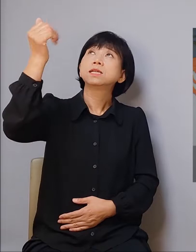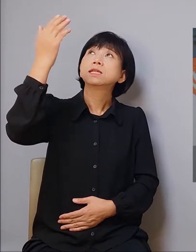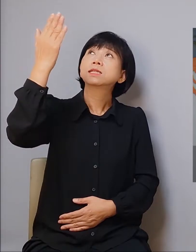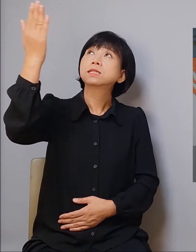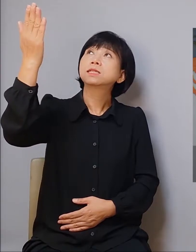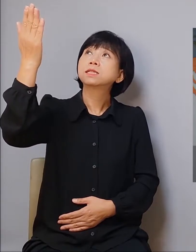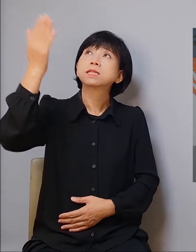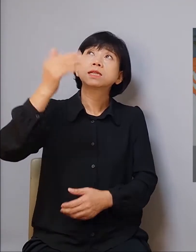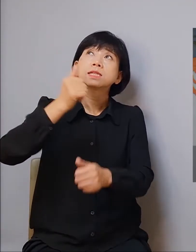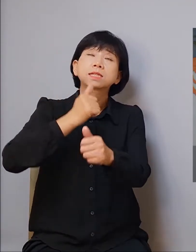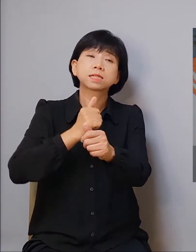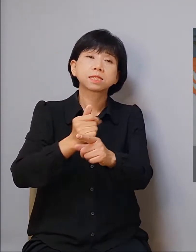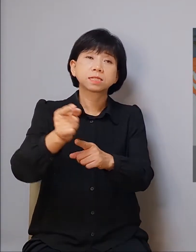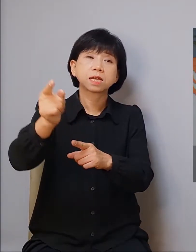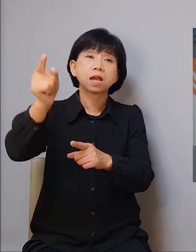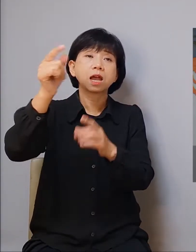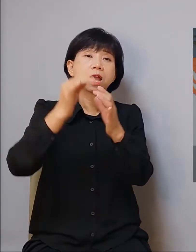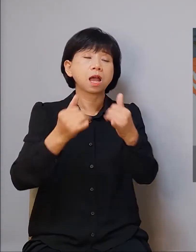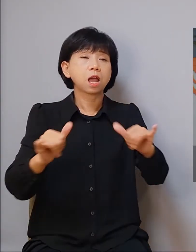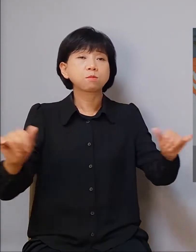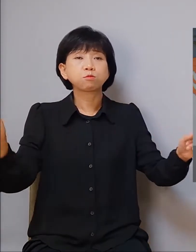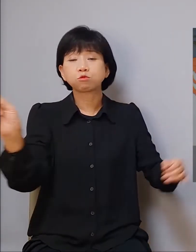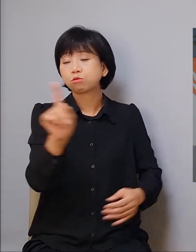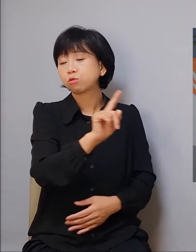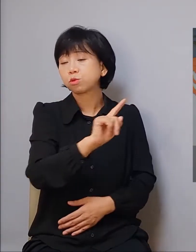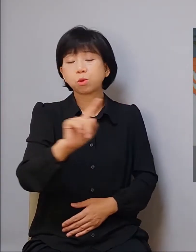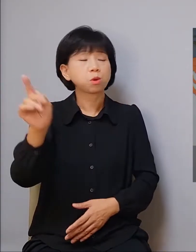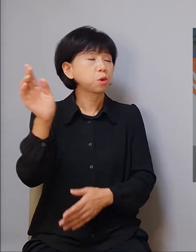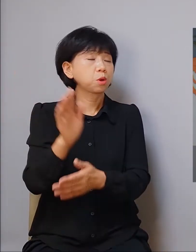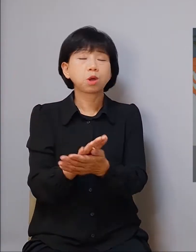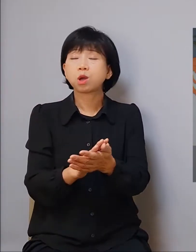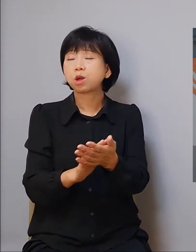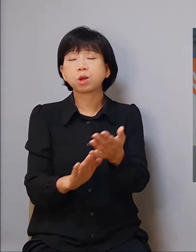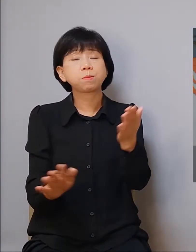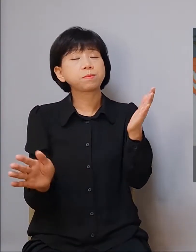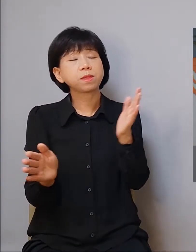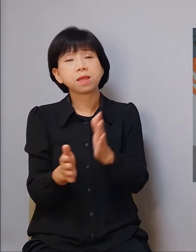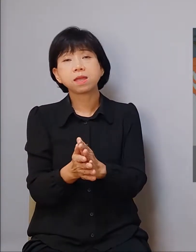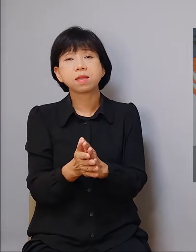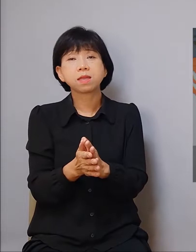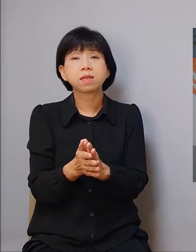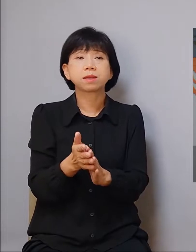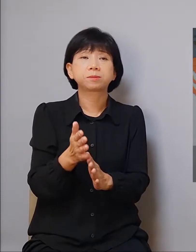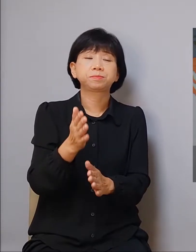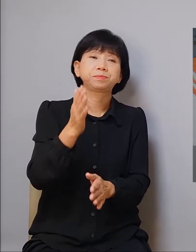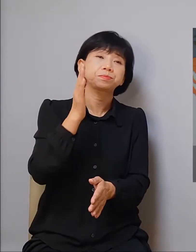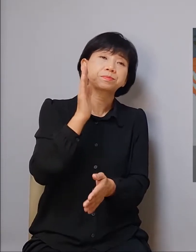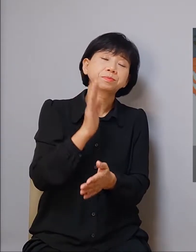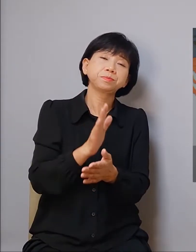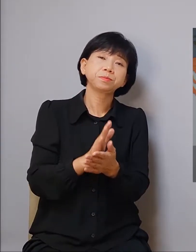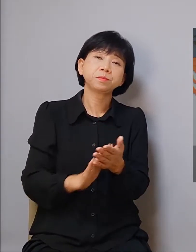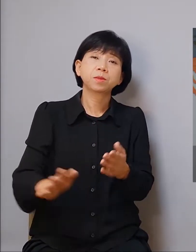일으키시니 그를 이길 자 아무도